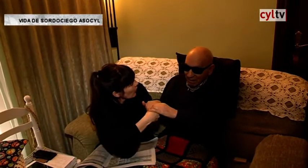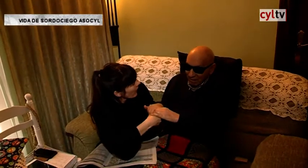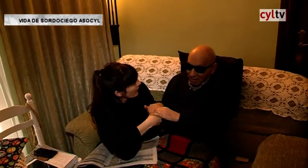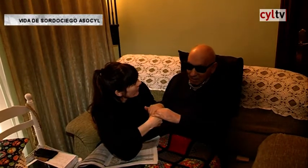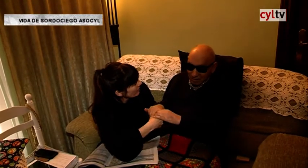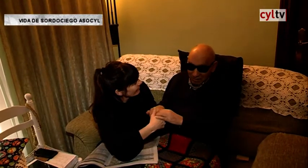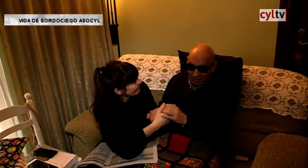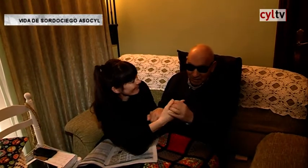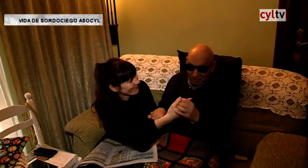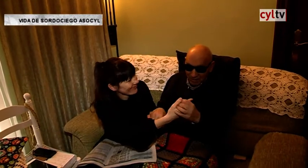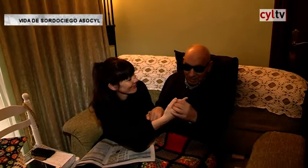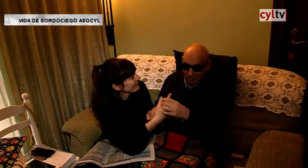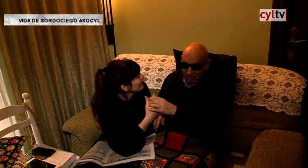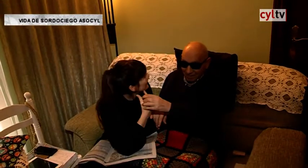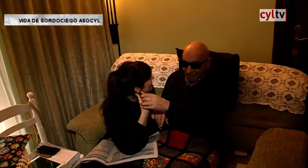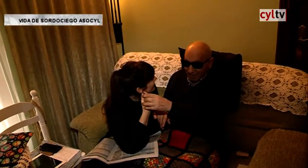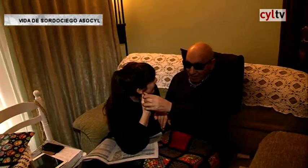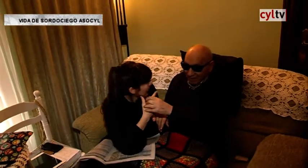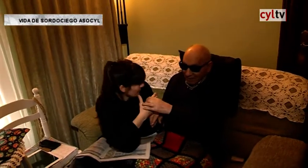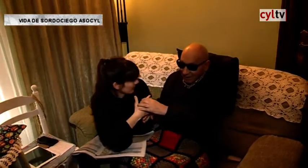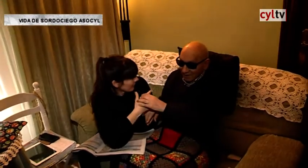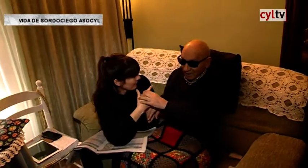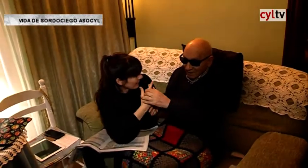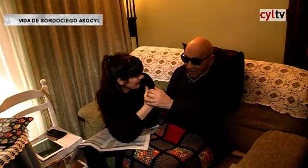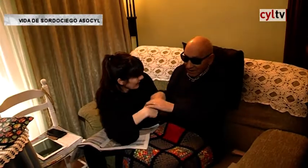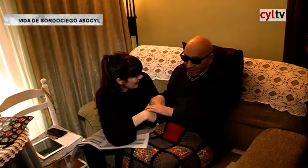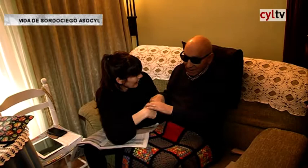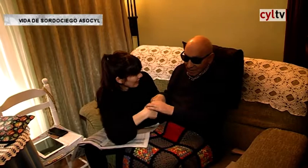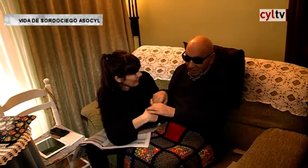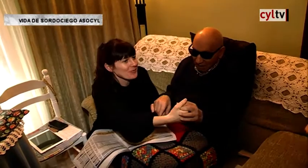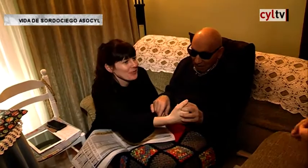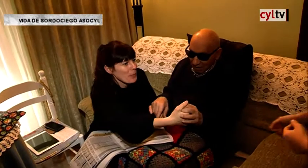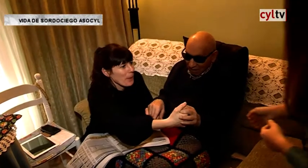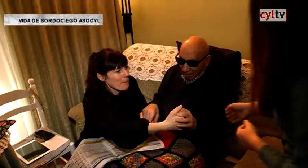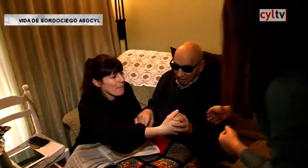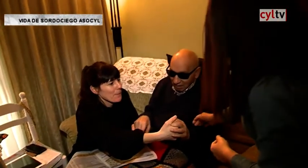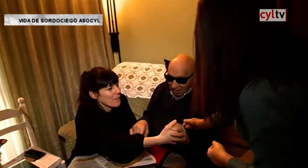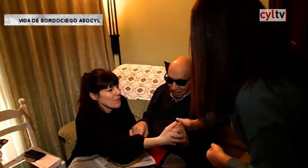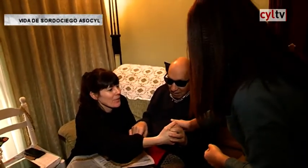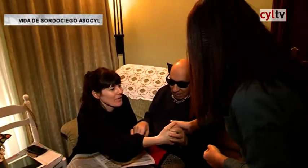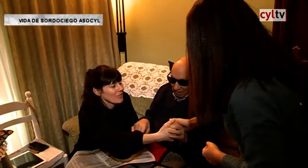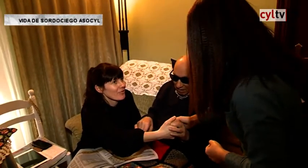saludarle y quieres que te conozca. Le está diciendo que eres una mujer, solo tienes que acercarte, sí.